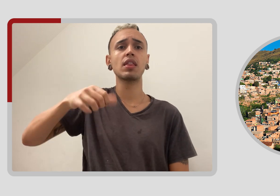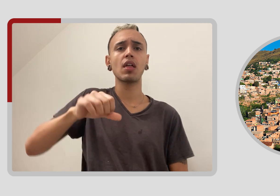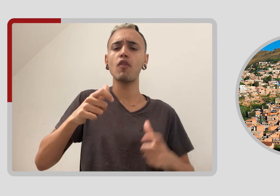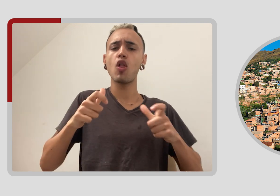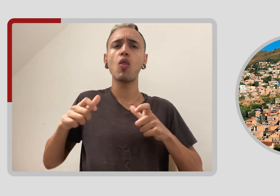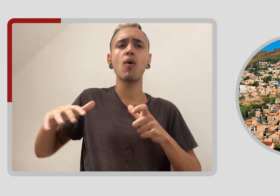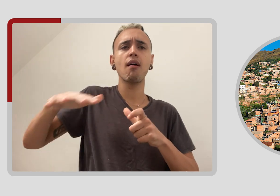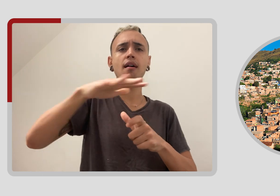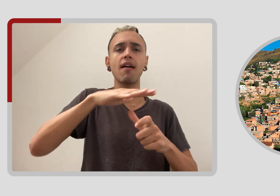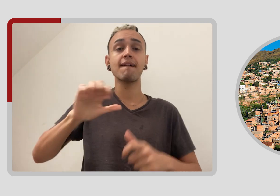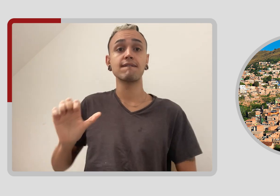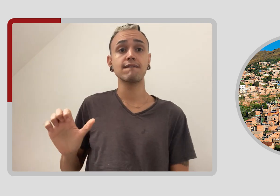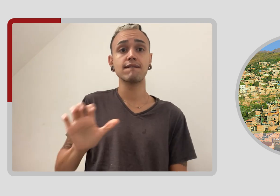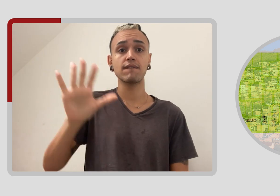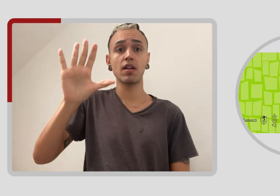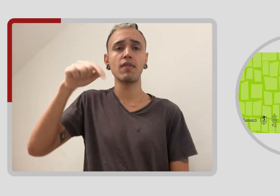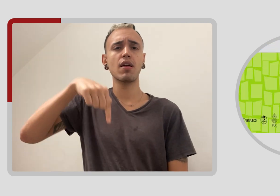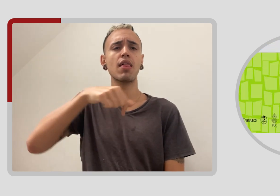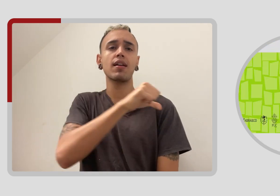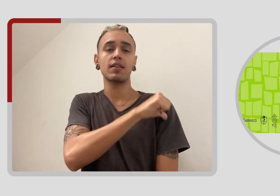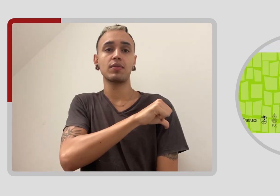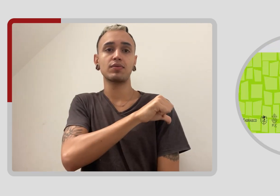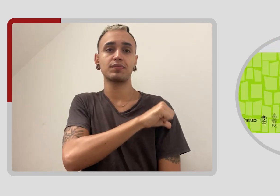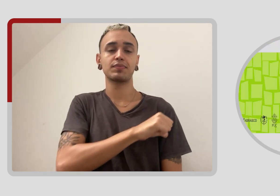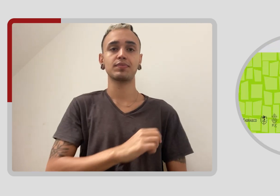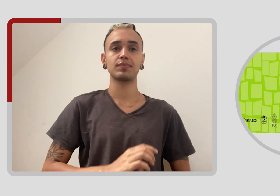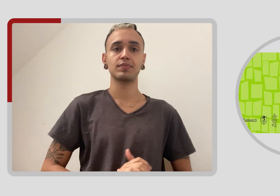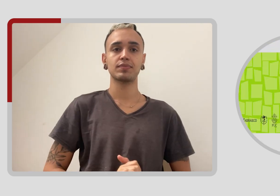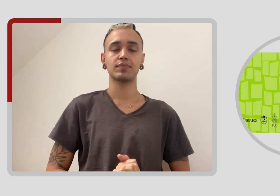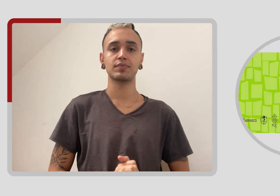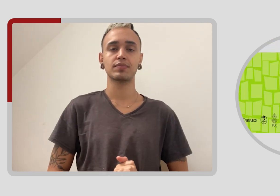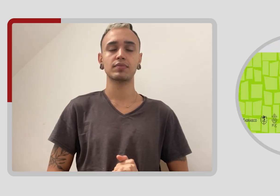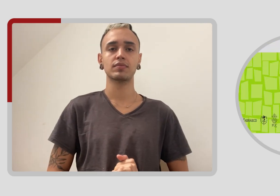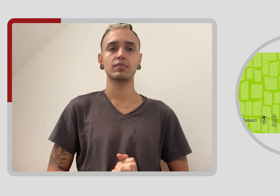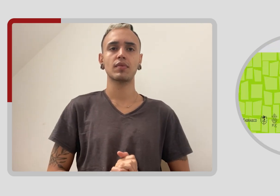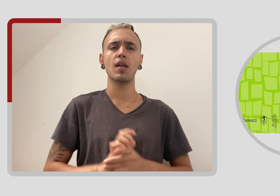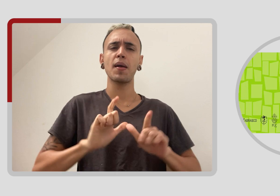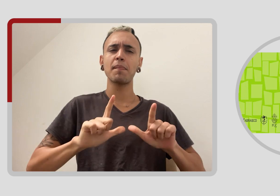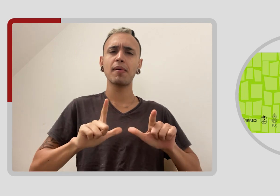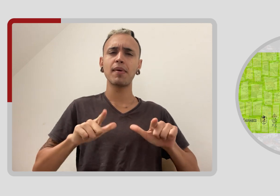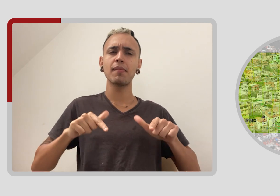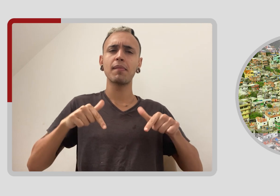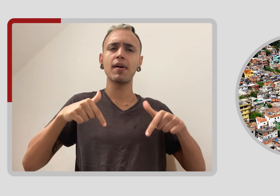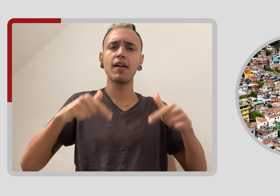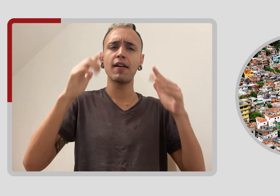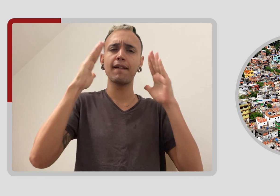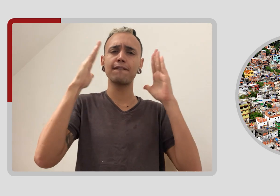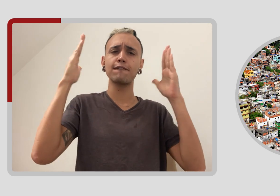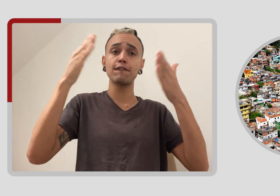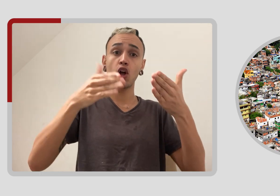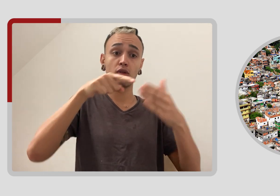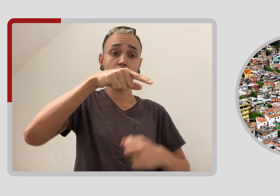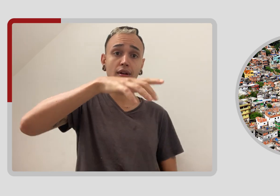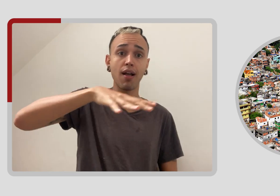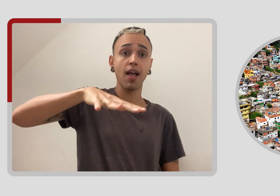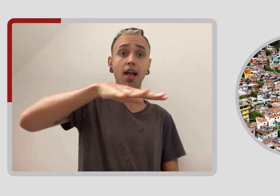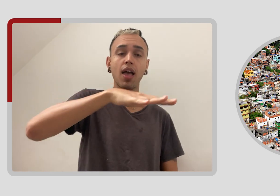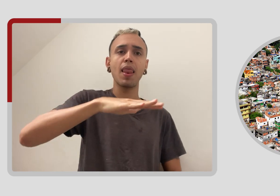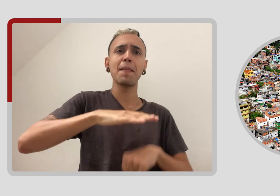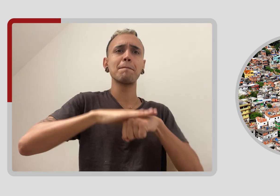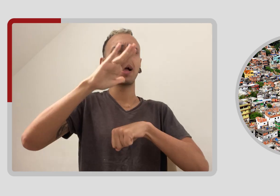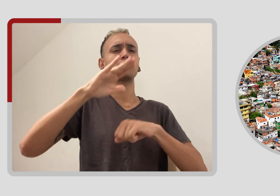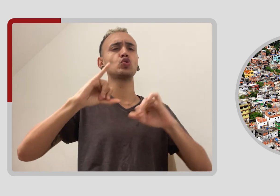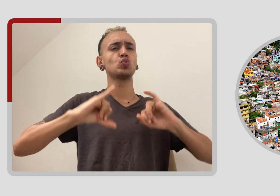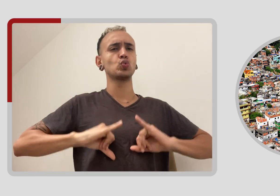favelas do Rio de Janeiro em evento realizado na semana passada as ações foram destinado às áreas mais